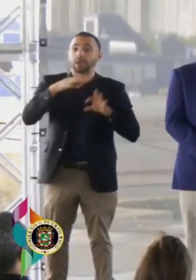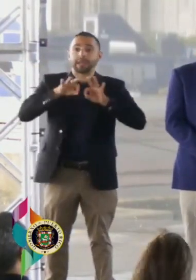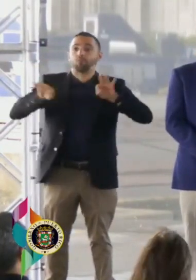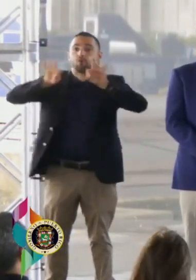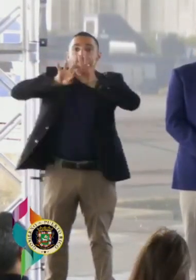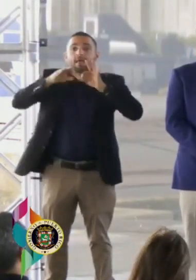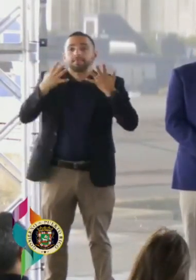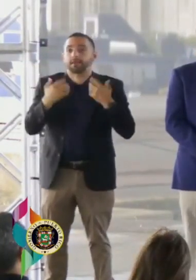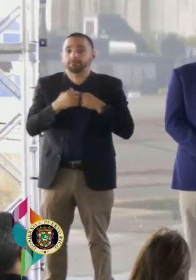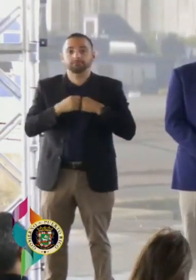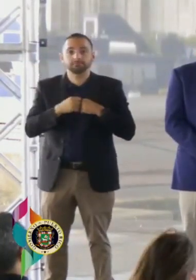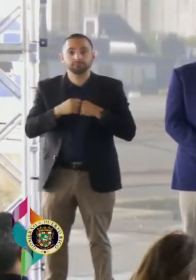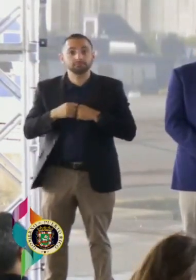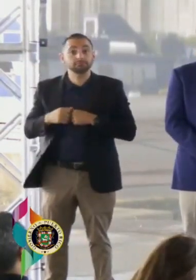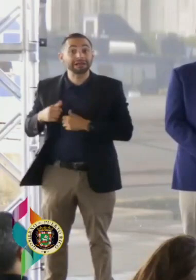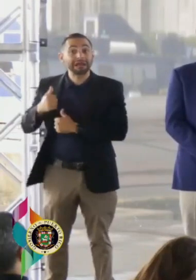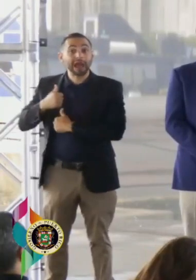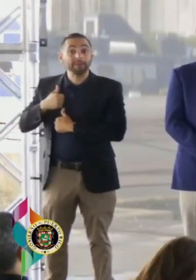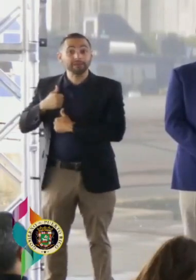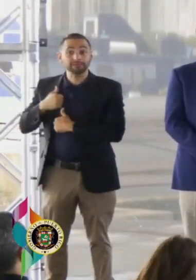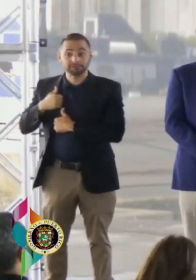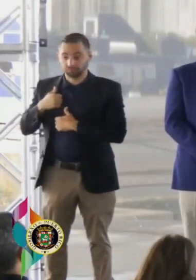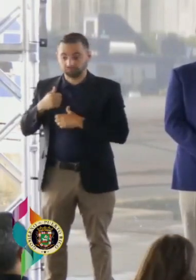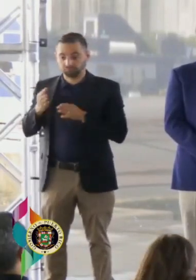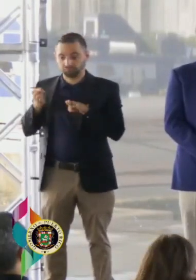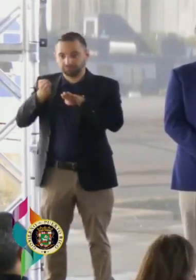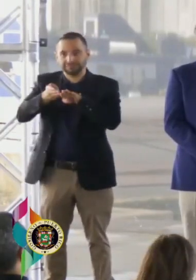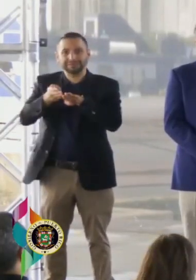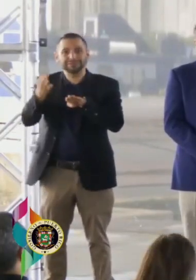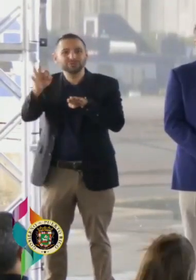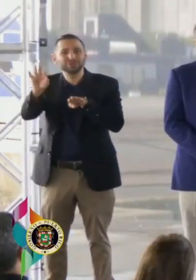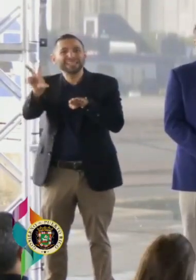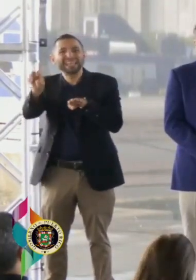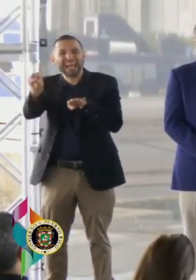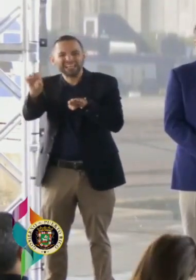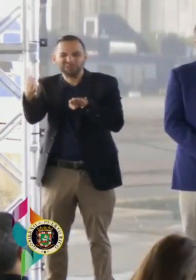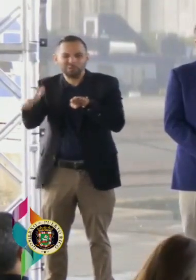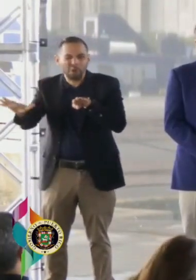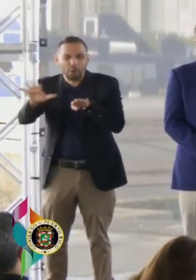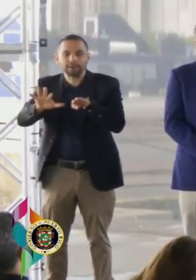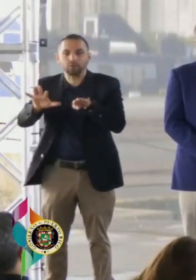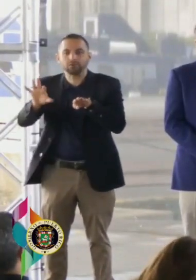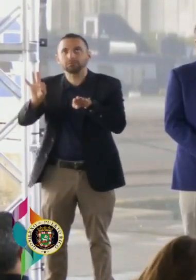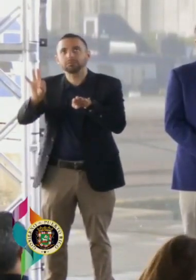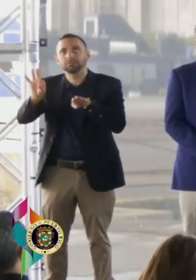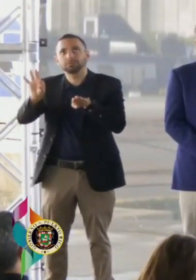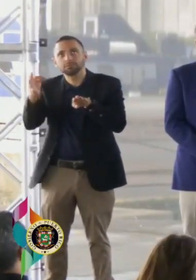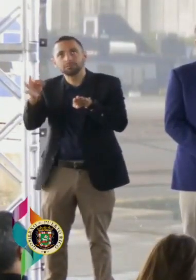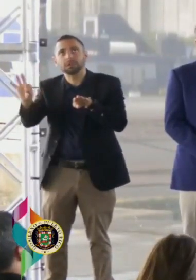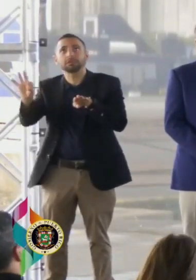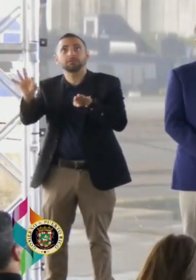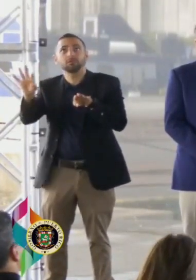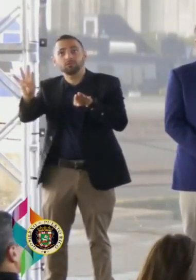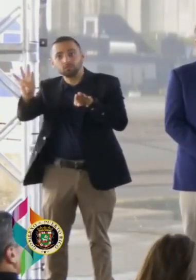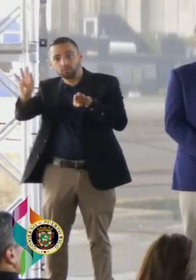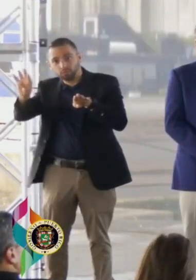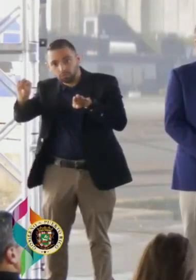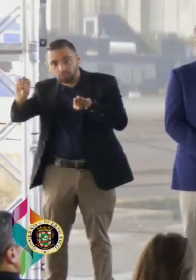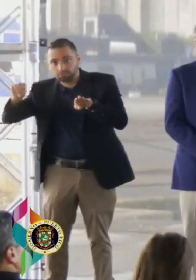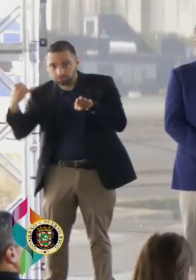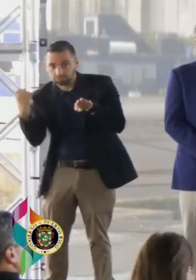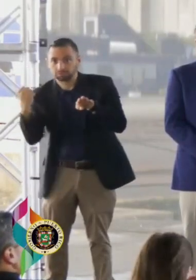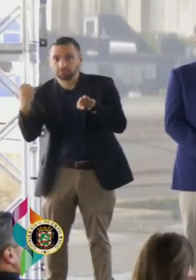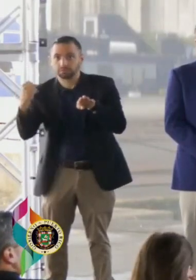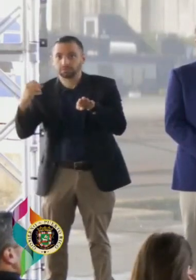Army terminal fue construido a finales del 1930 principi de 1940 como parte de la expansión del fuerte bucam